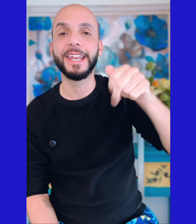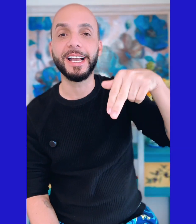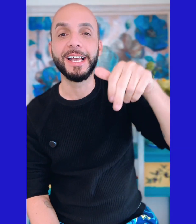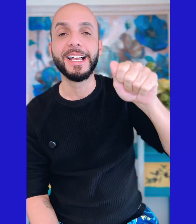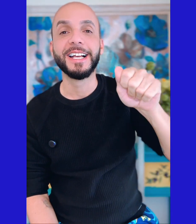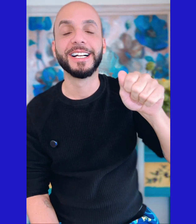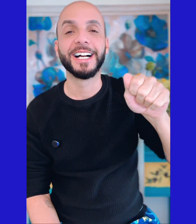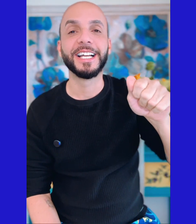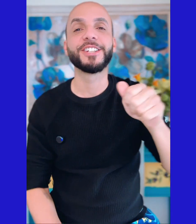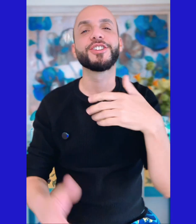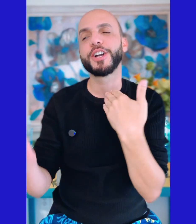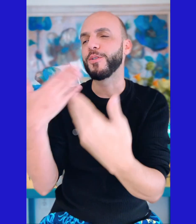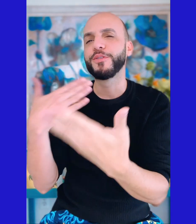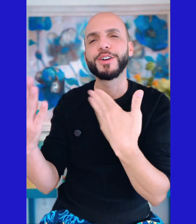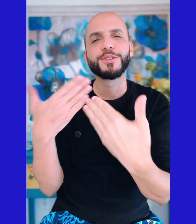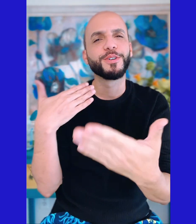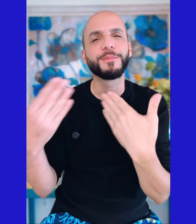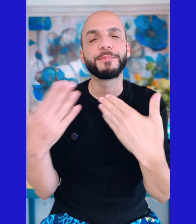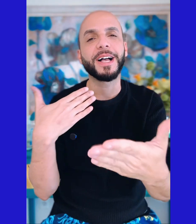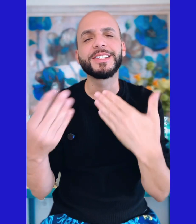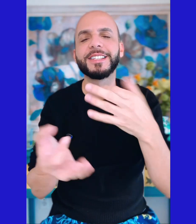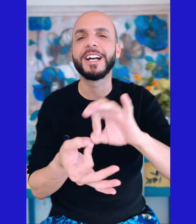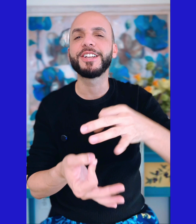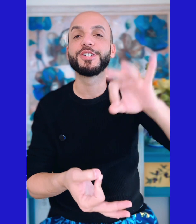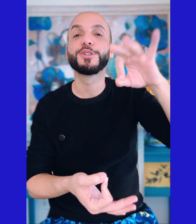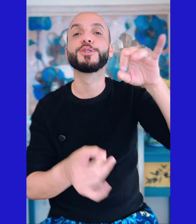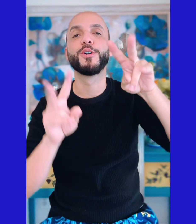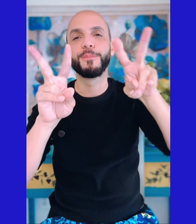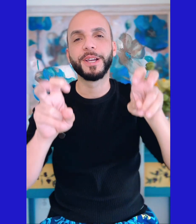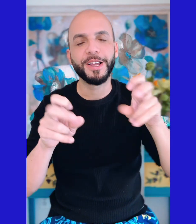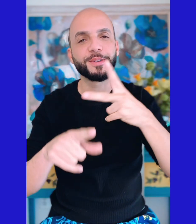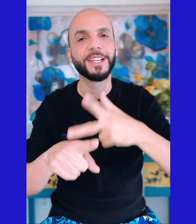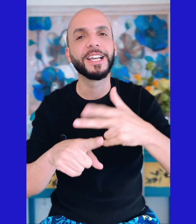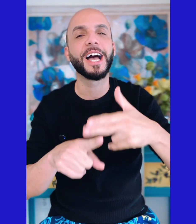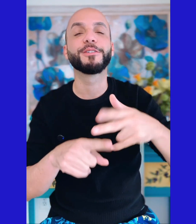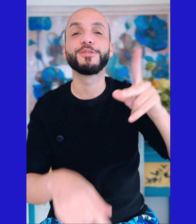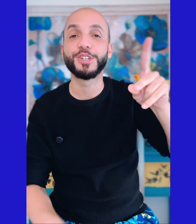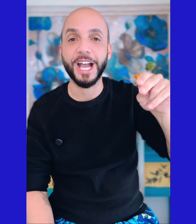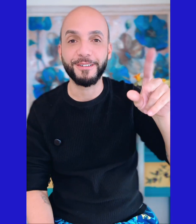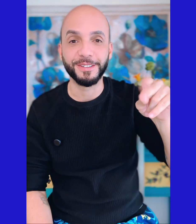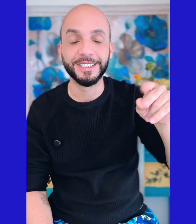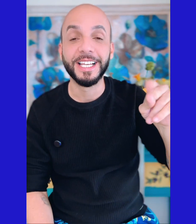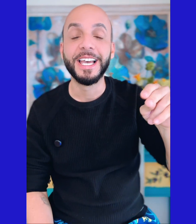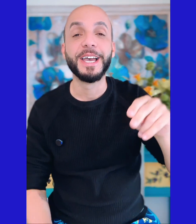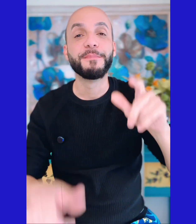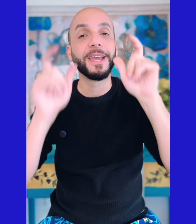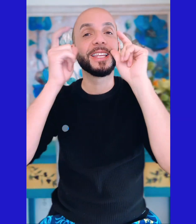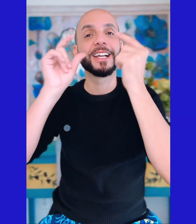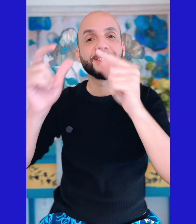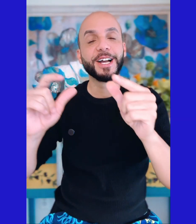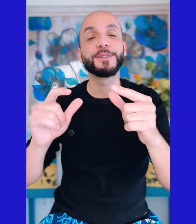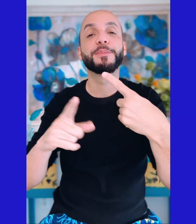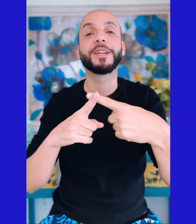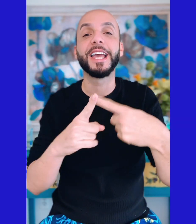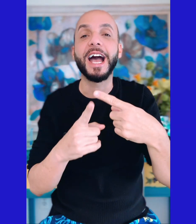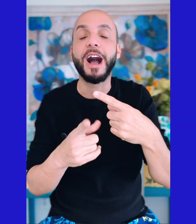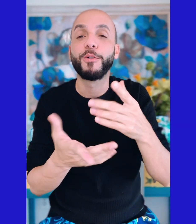Ana, e a gente já conversou bastante sobre, né, o seriado do Chaves. Bem interessante porque